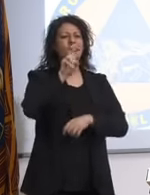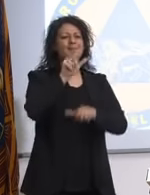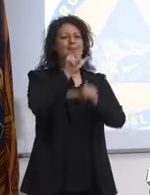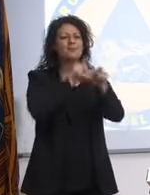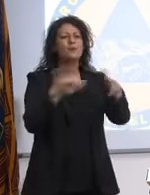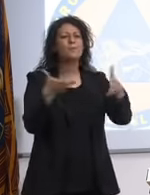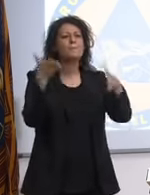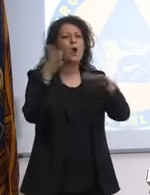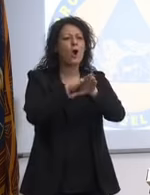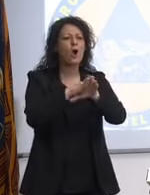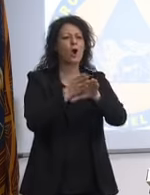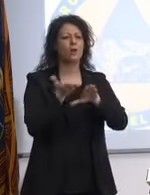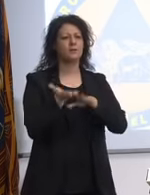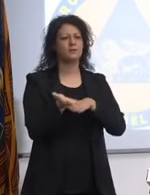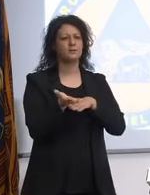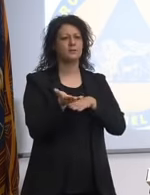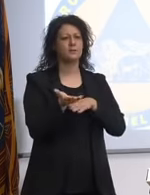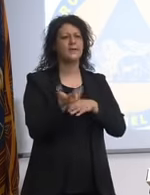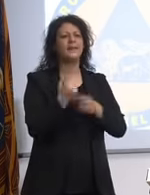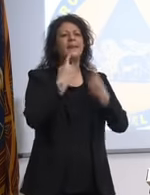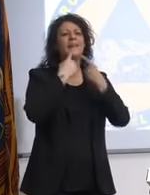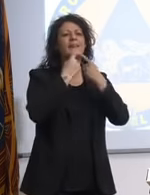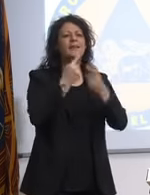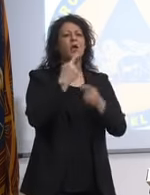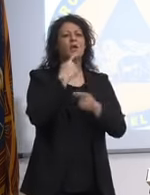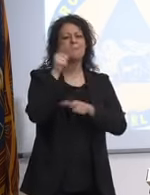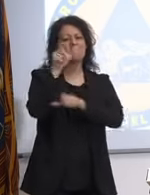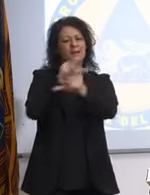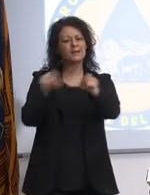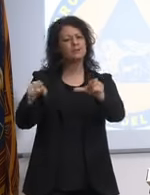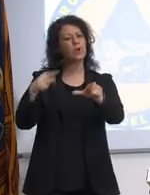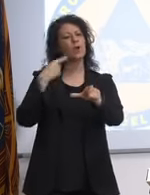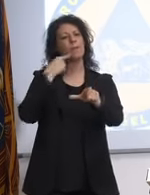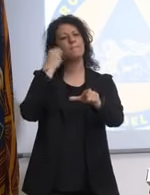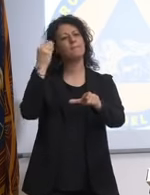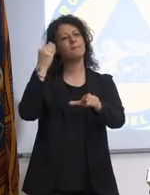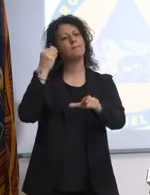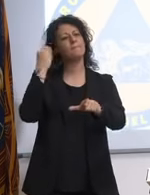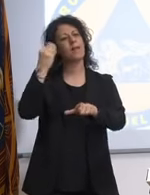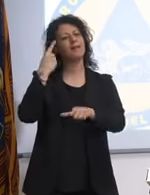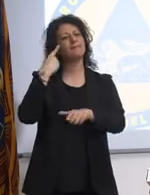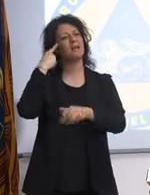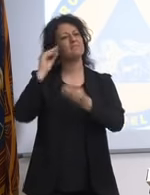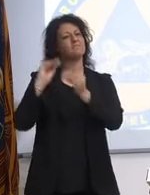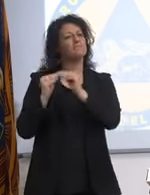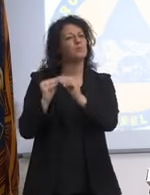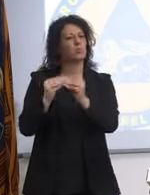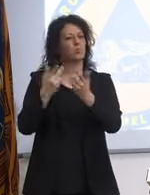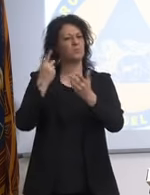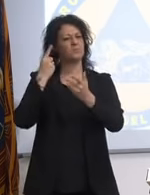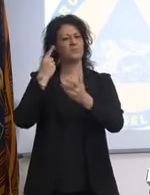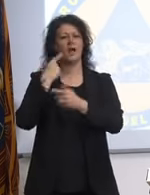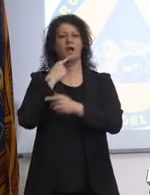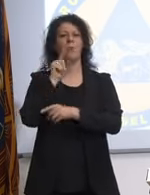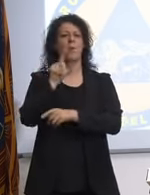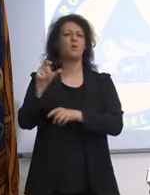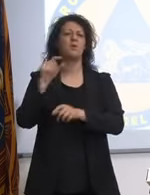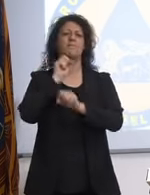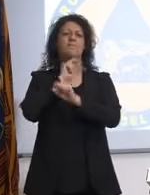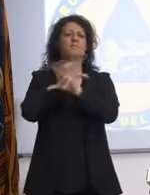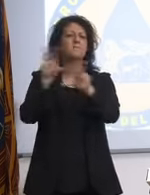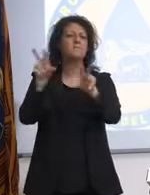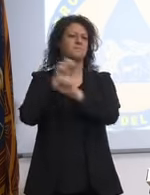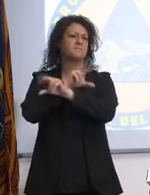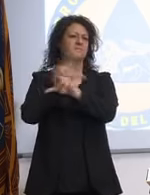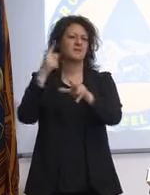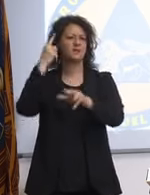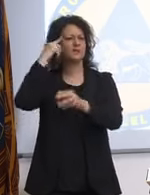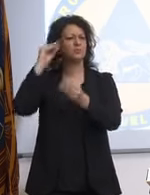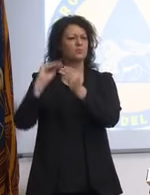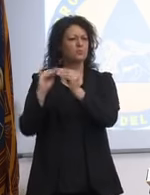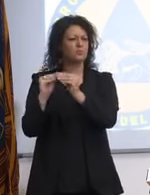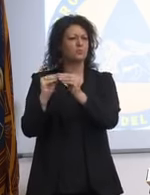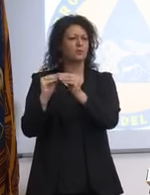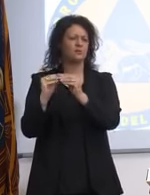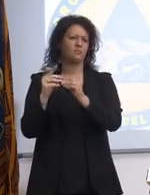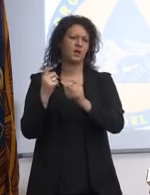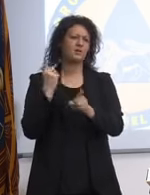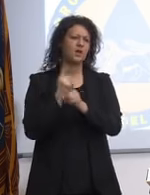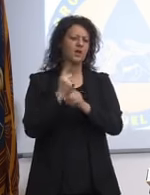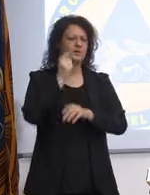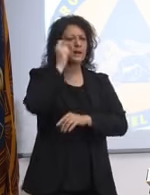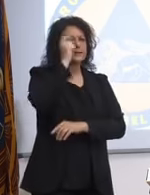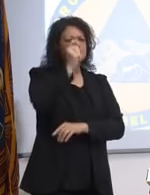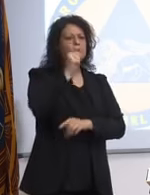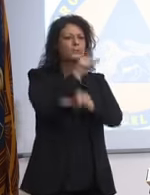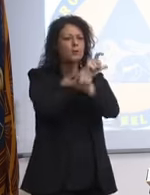dico ai complottisti, ai terrapiattisti, a tutta sta gente che fa video, dichiarazioni, ma almeno un po' di rispetto per i